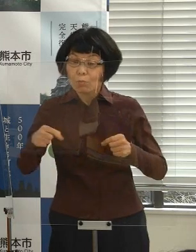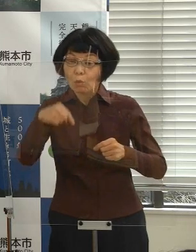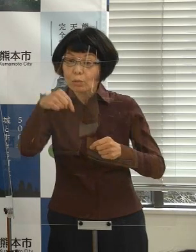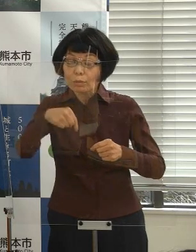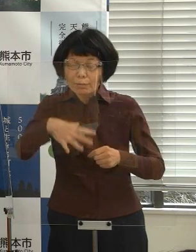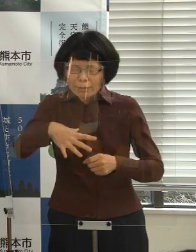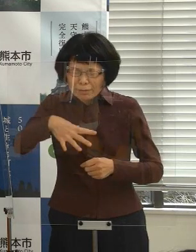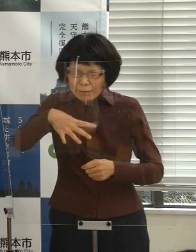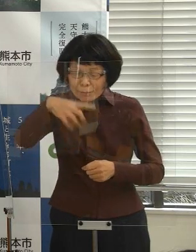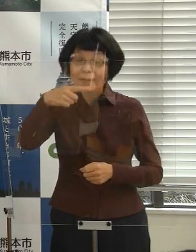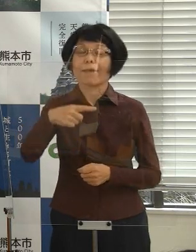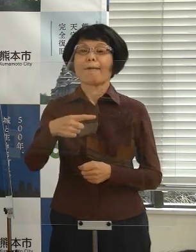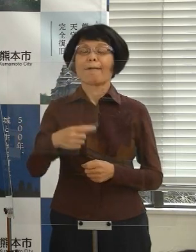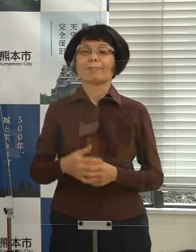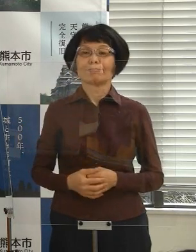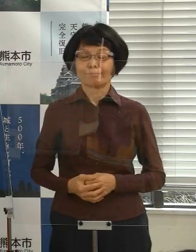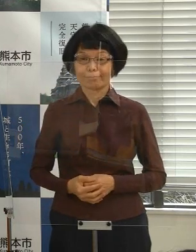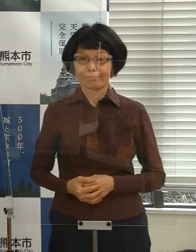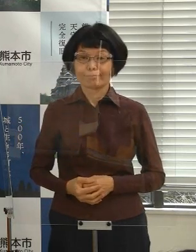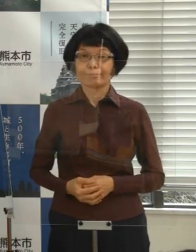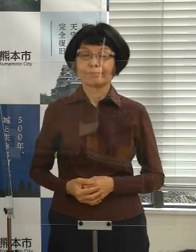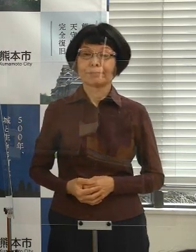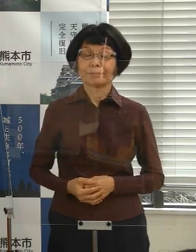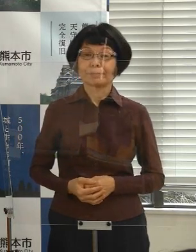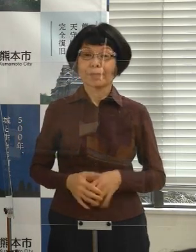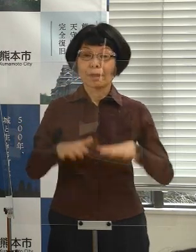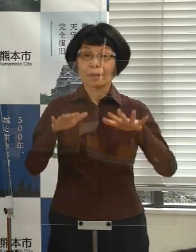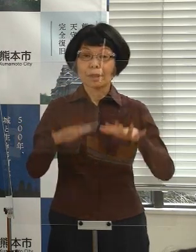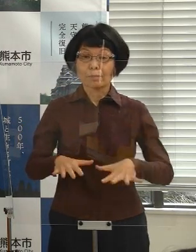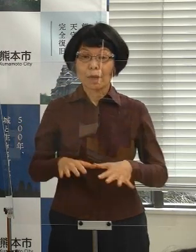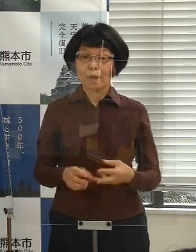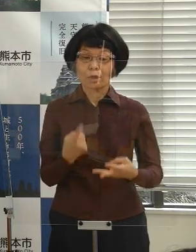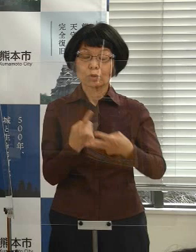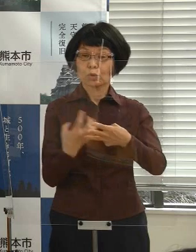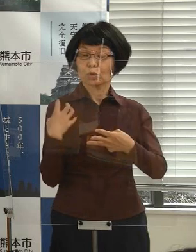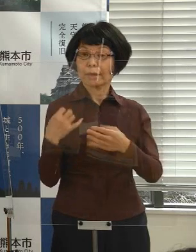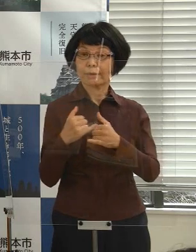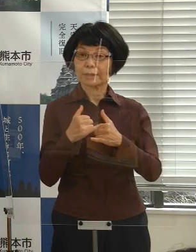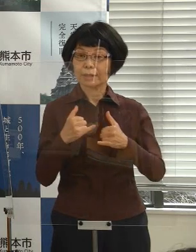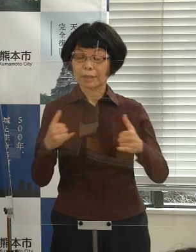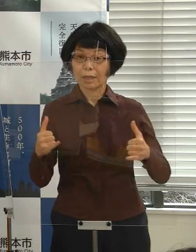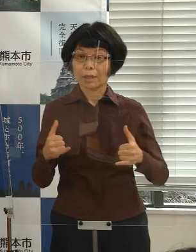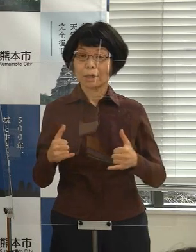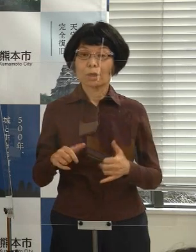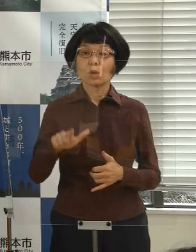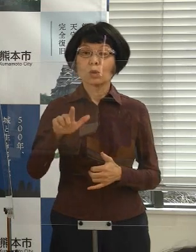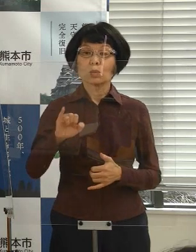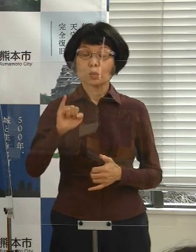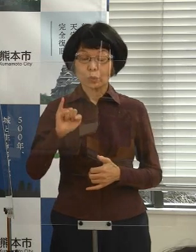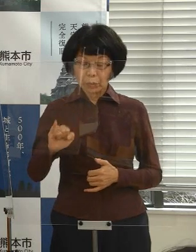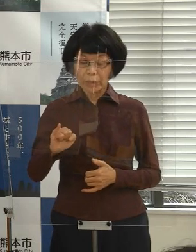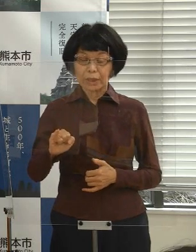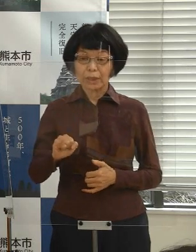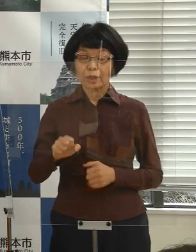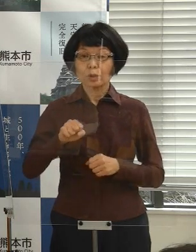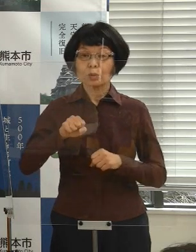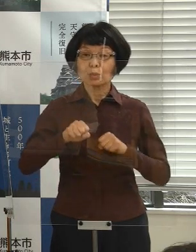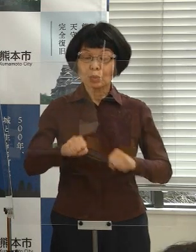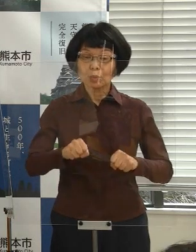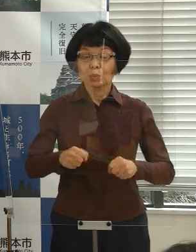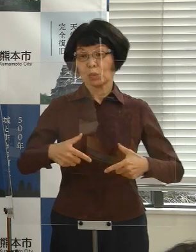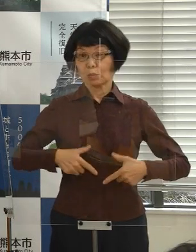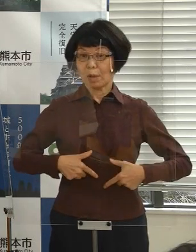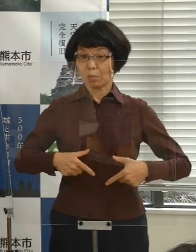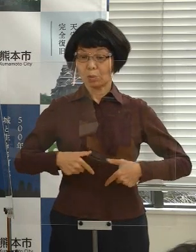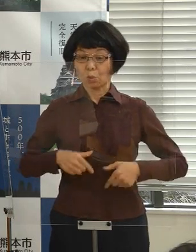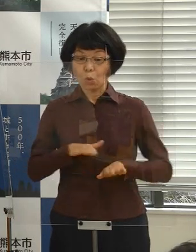り組みということになります。現在主催者であります WeDo 熊本において、スロープ作成に